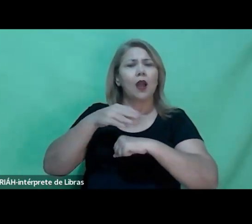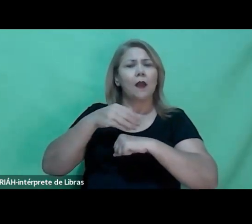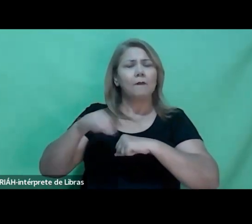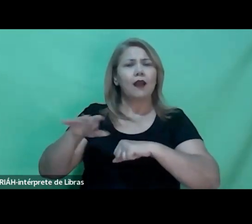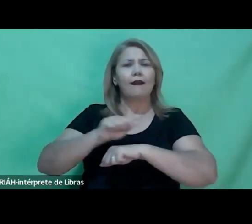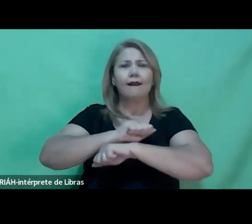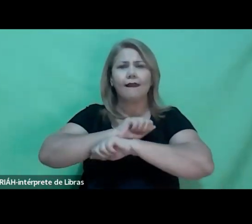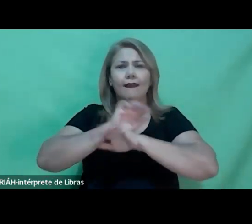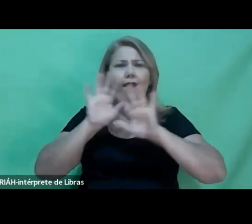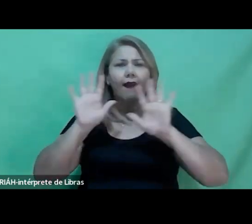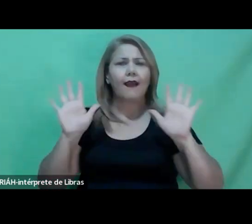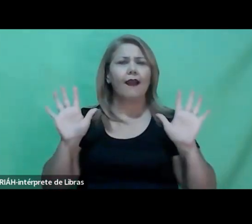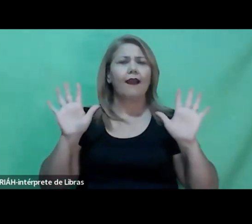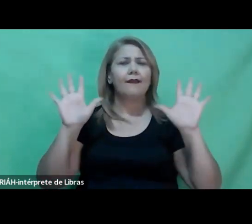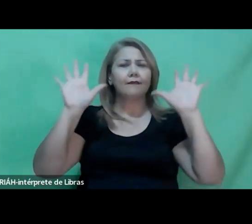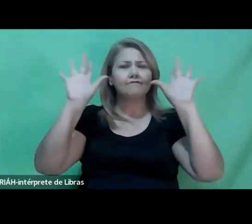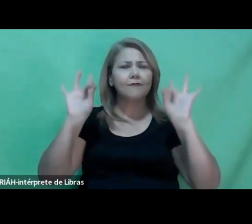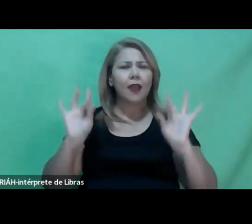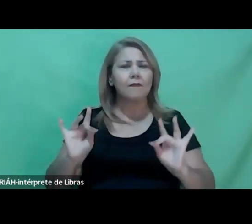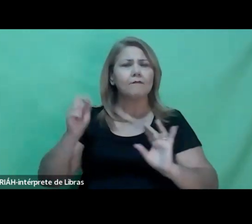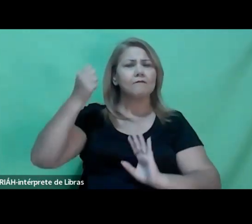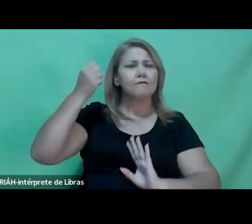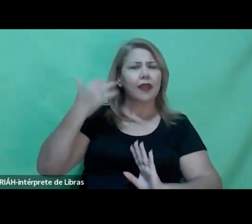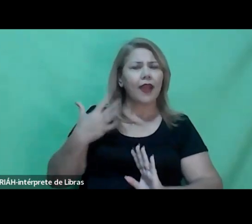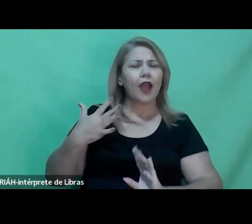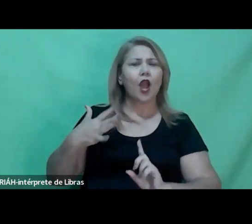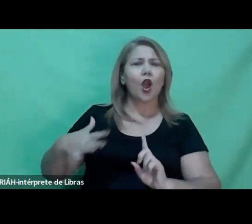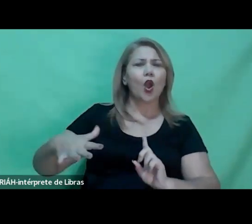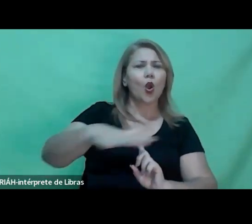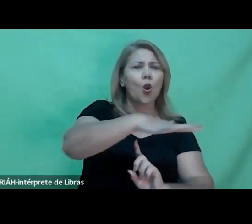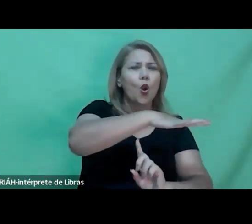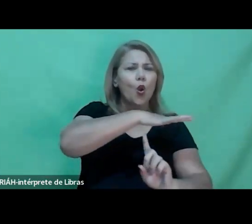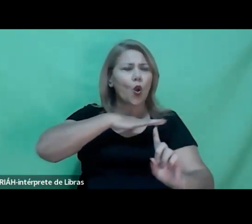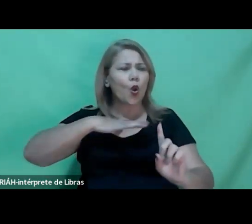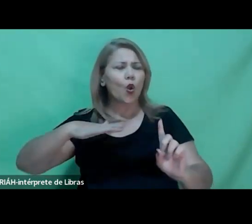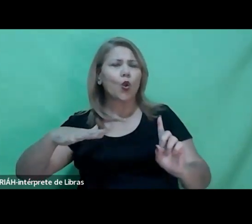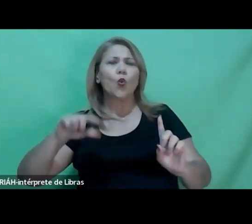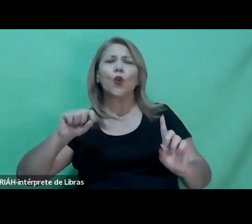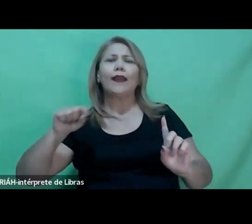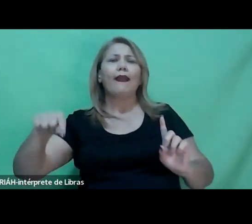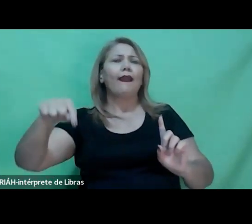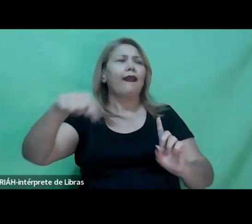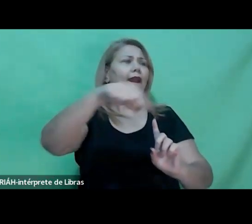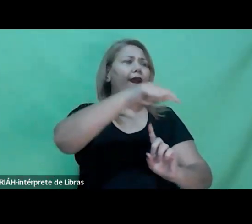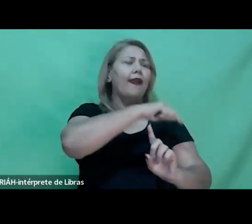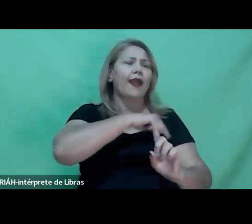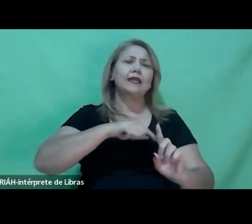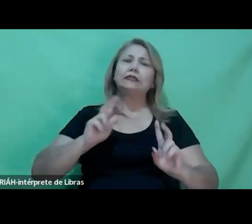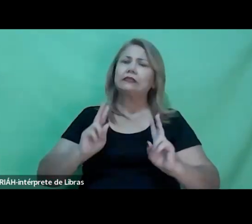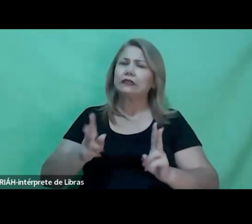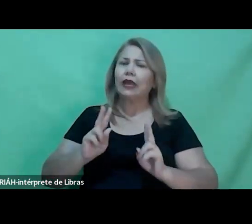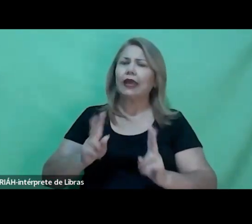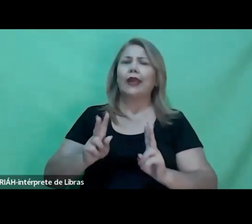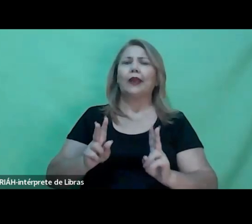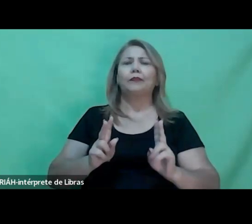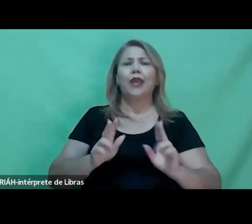describimos algo hacer hacerlo siempre de manera ordenada sí o voy de derecha a izquierda de izquierda a derecha eh